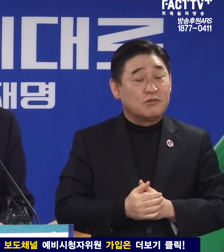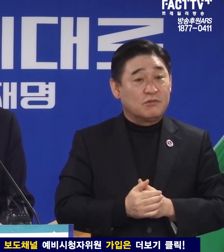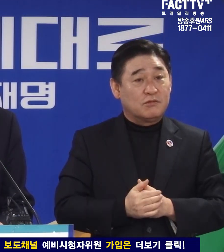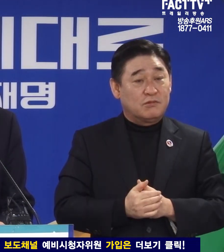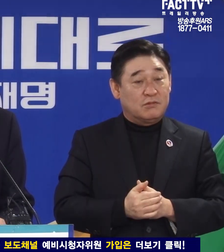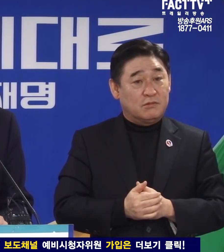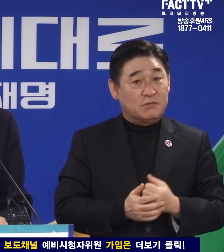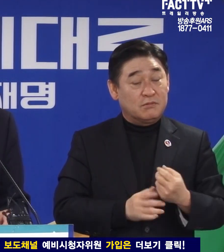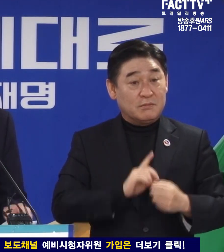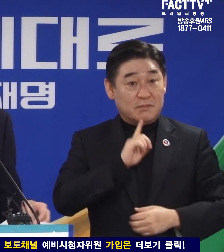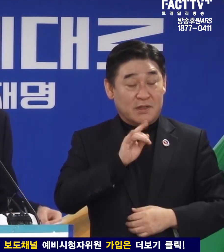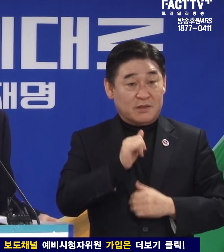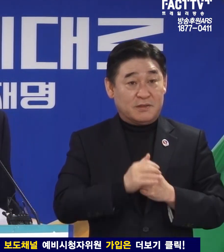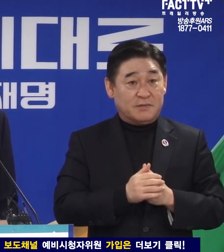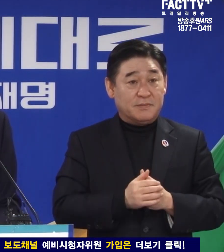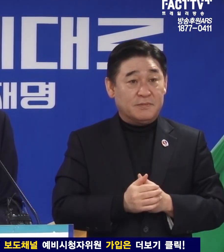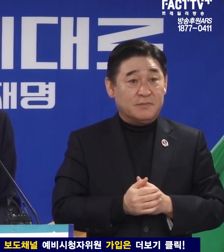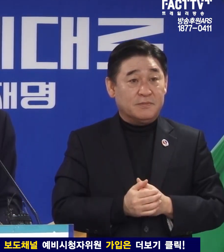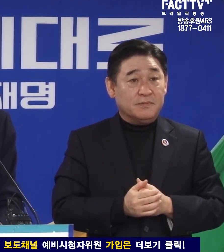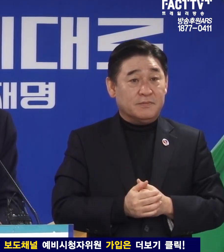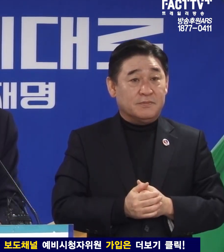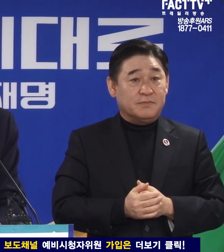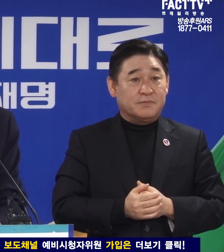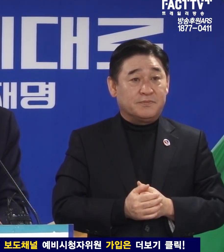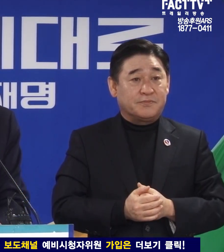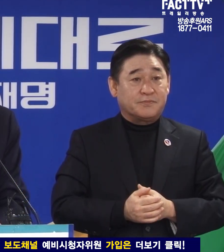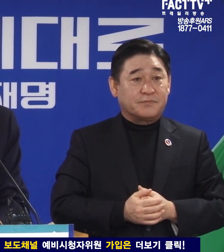이렇게 이야기하고 있습니다.